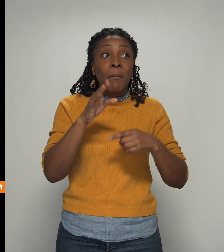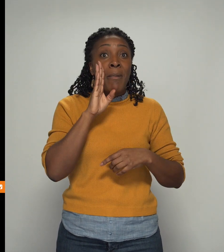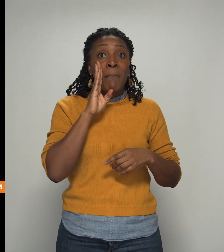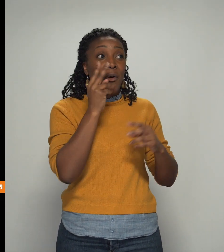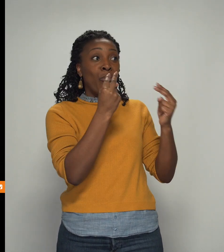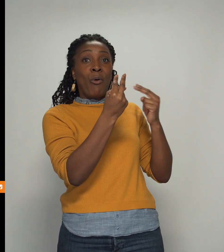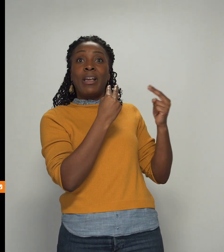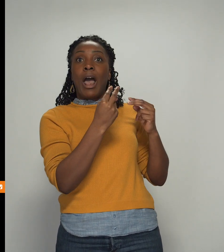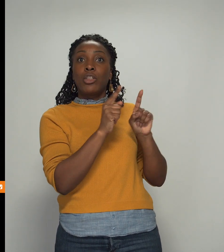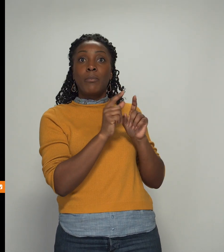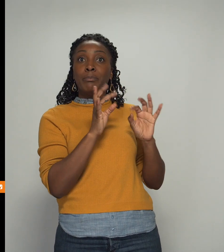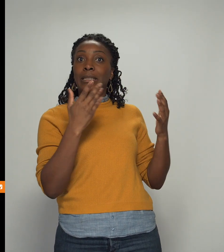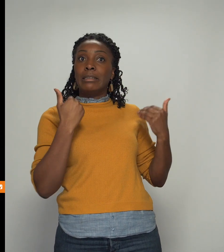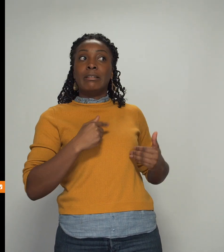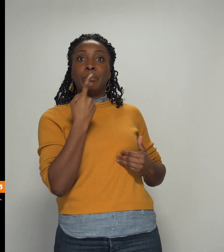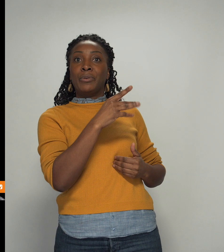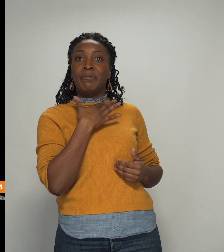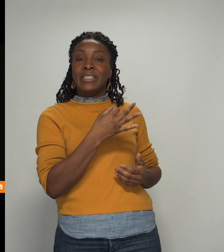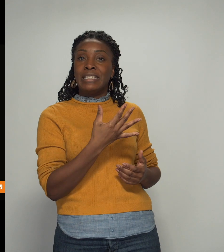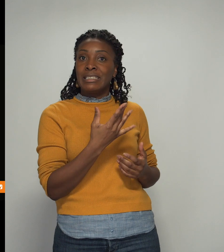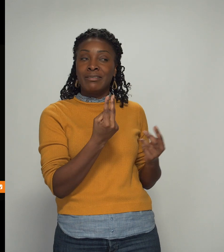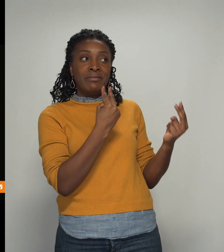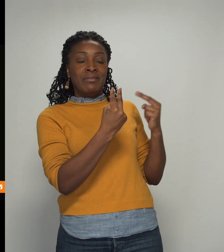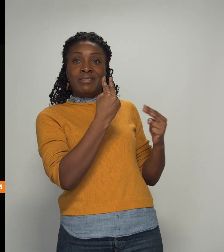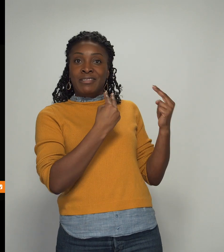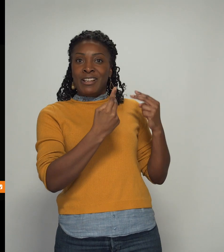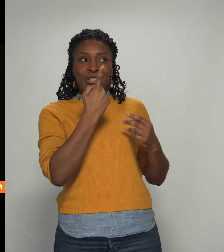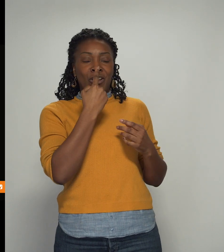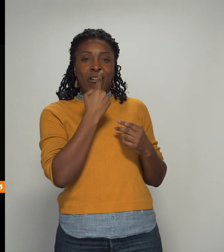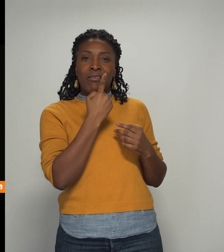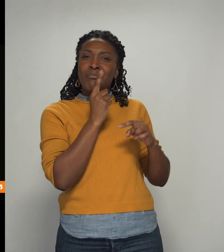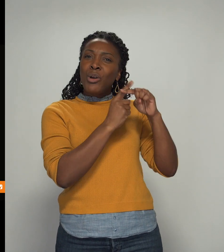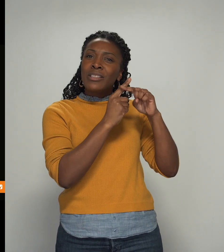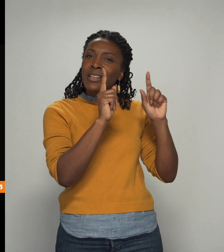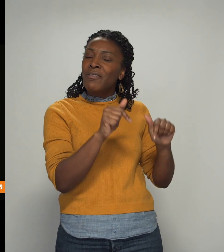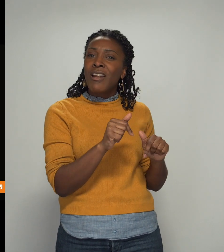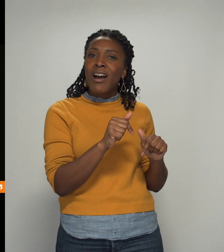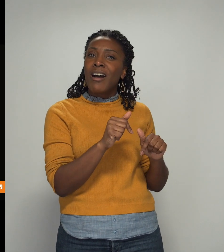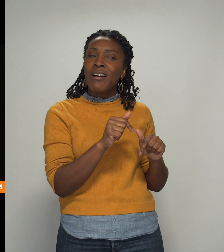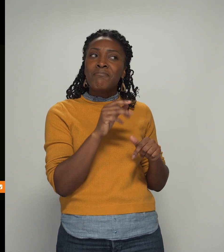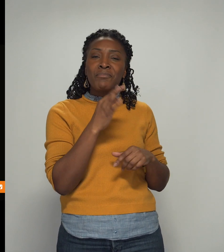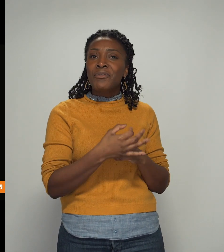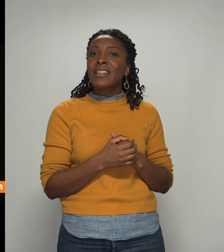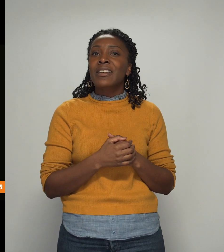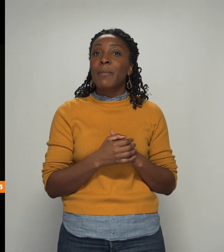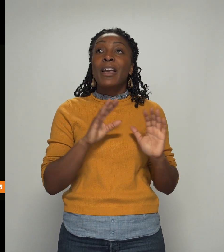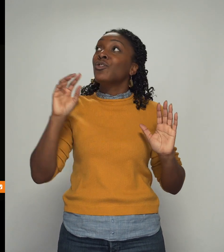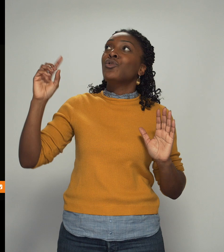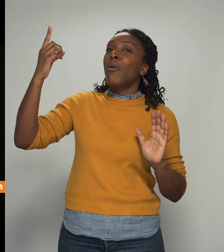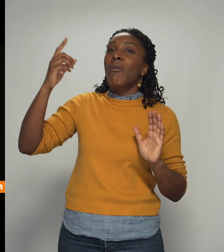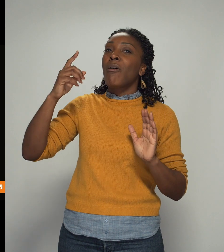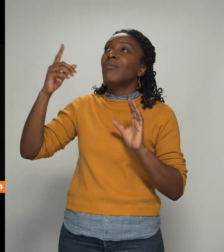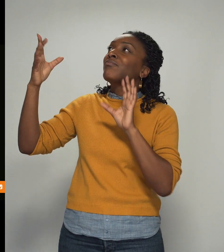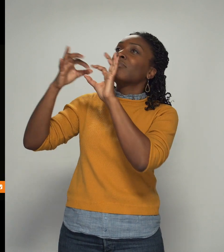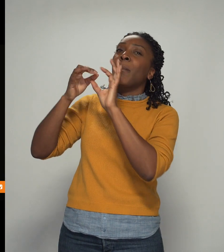qui sont là et qui me regardent comme si j'étais leur fils. Et je me dis, il y a forcément quelque chose de bon là-dedans. Et avant de découvrir Dieu, j'ai